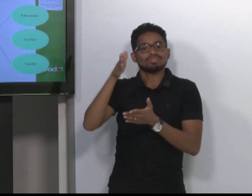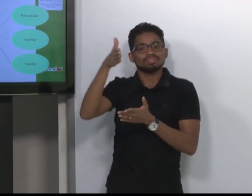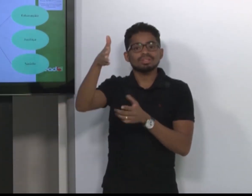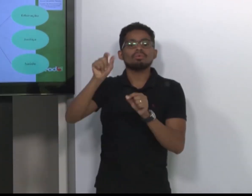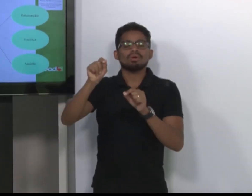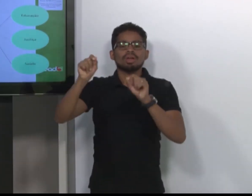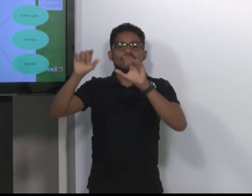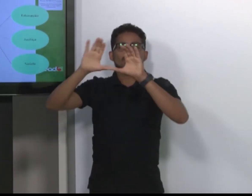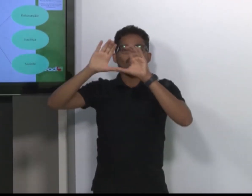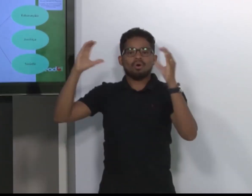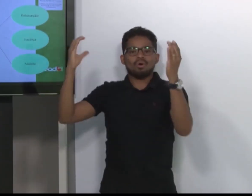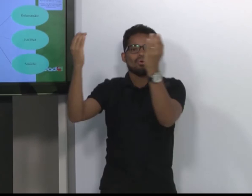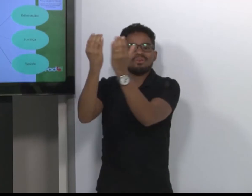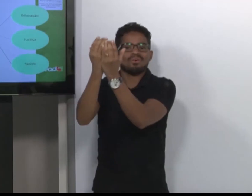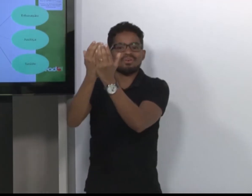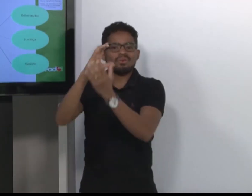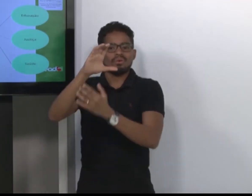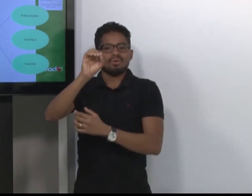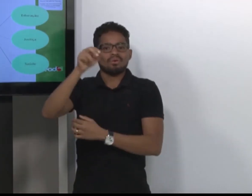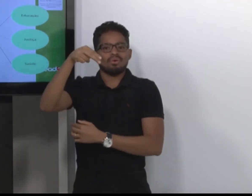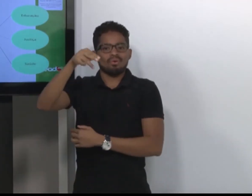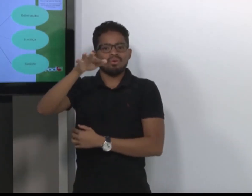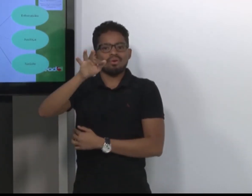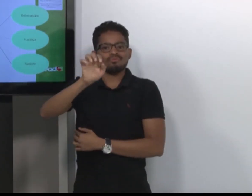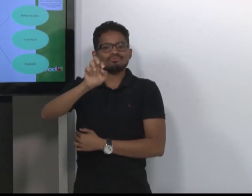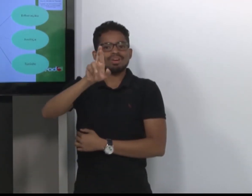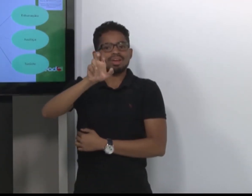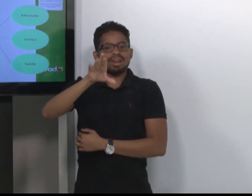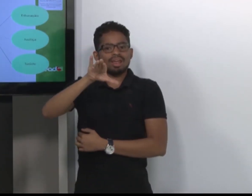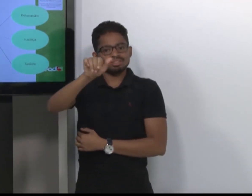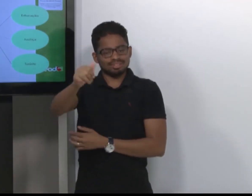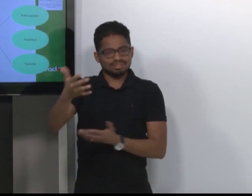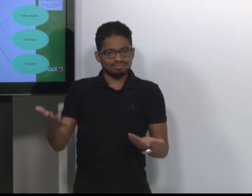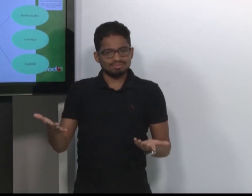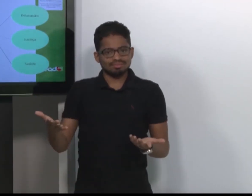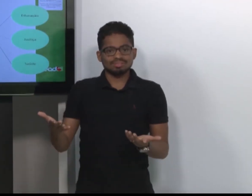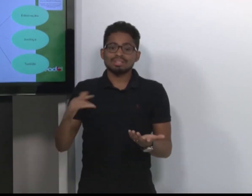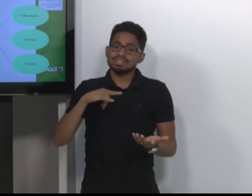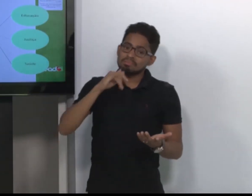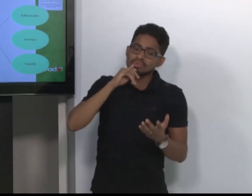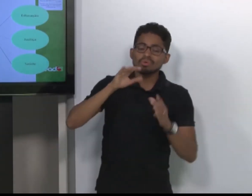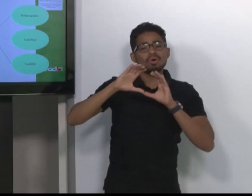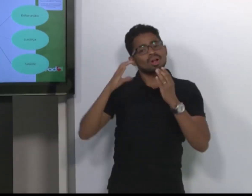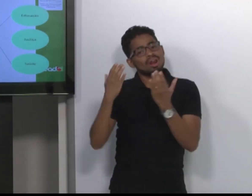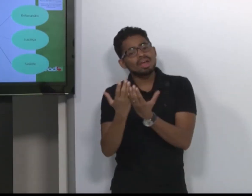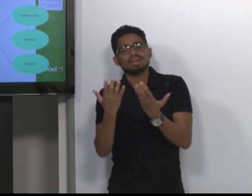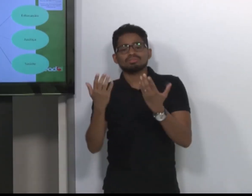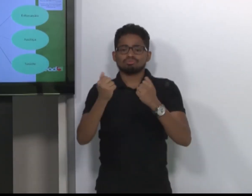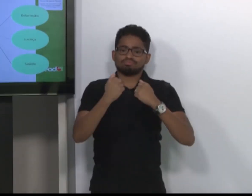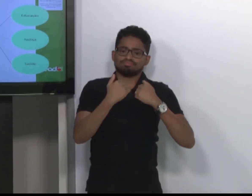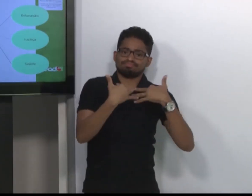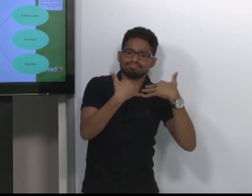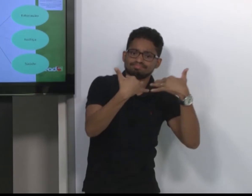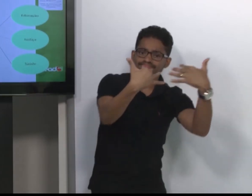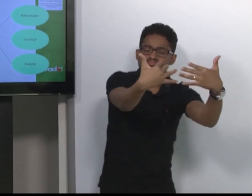tradutor que atua em conferência, em seminários,